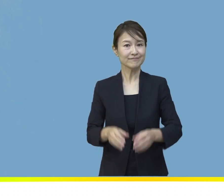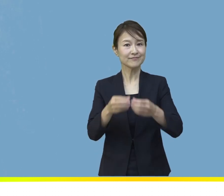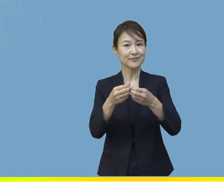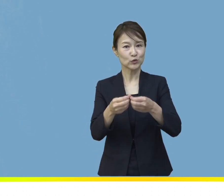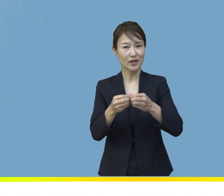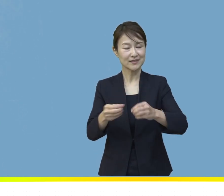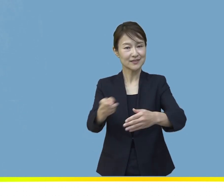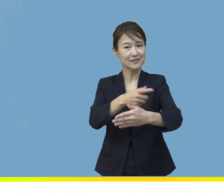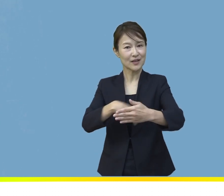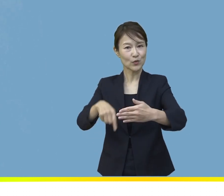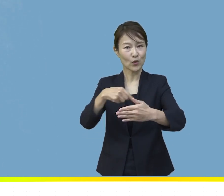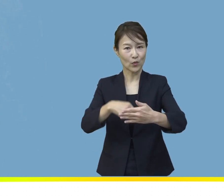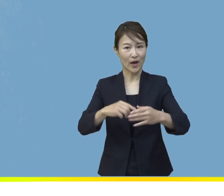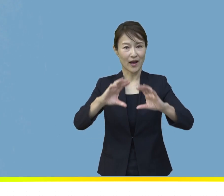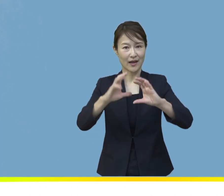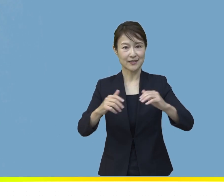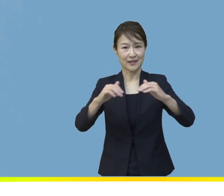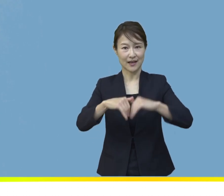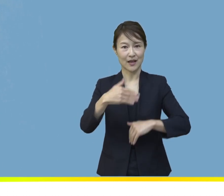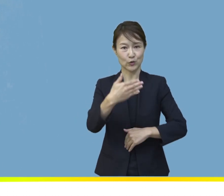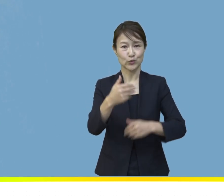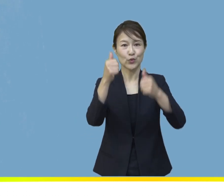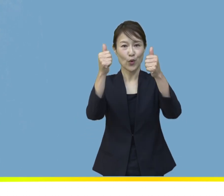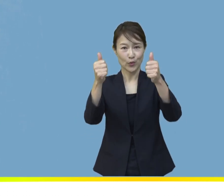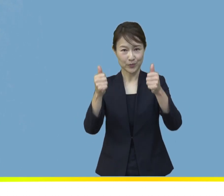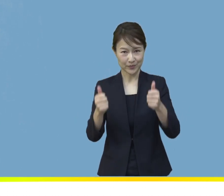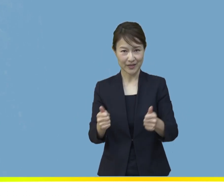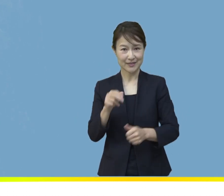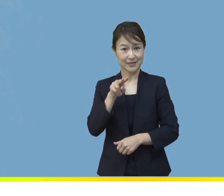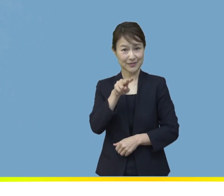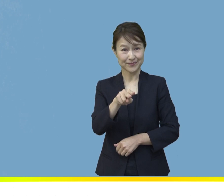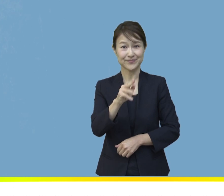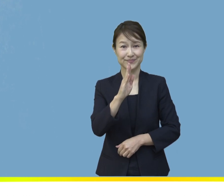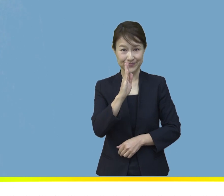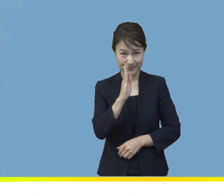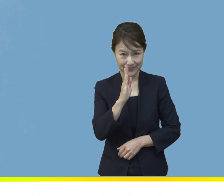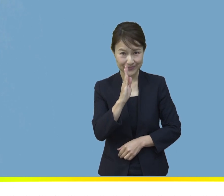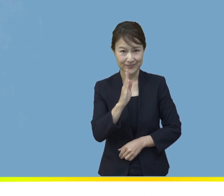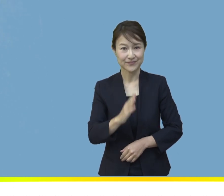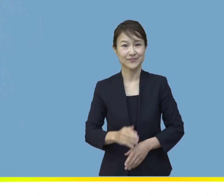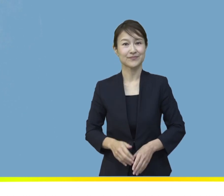詳しくは区のホームページをご覧ください